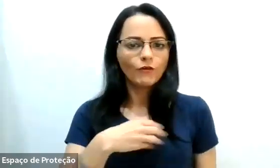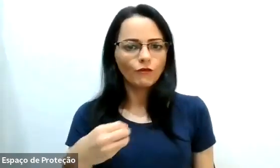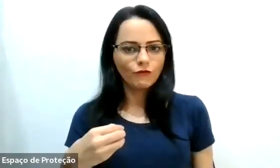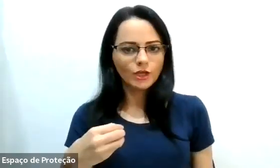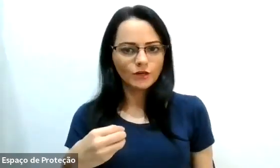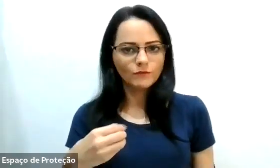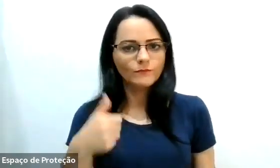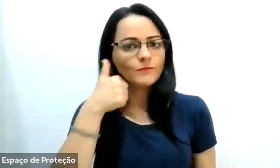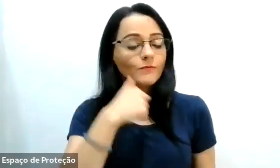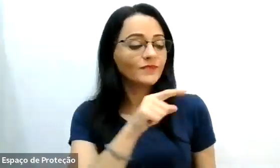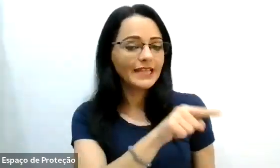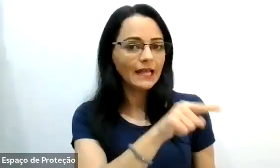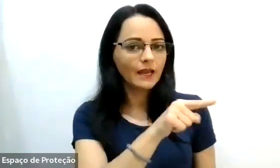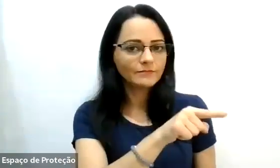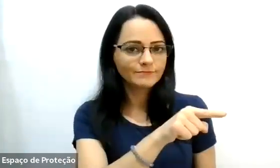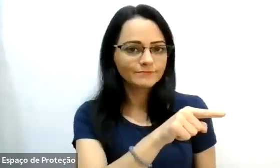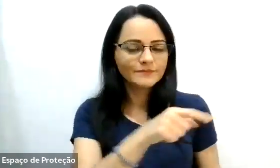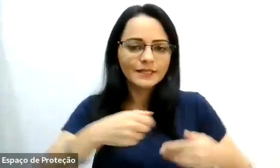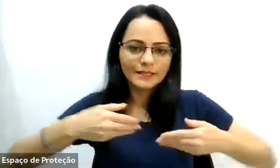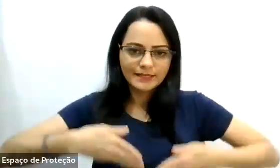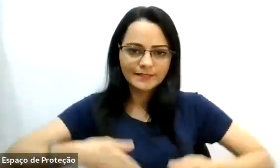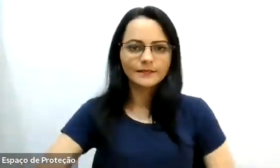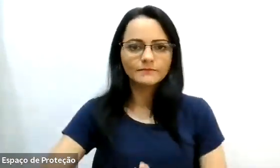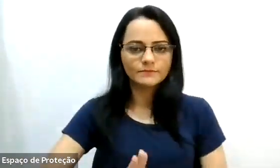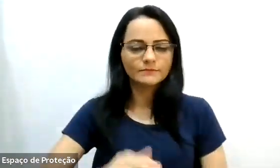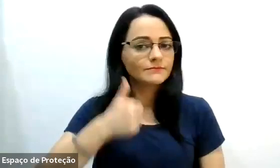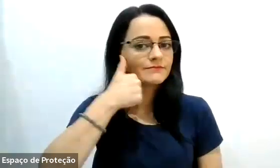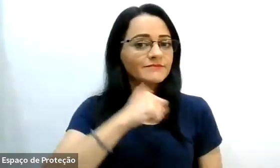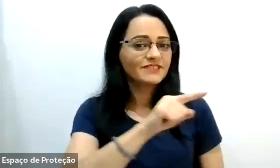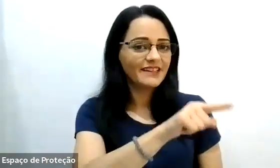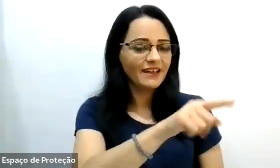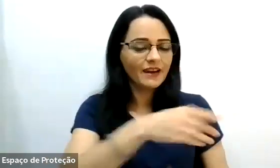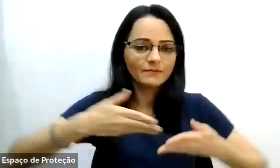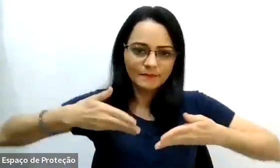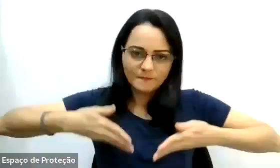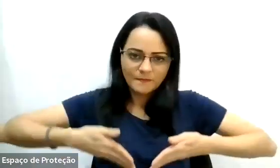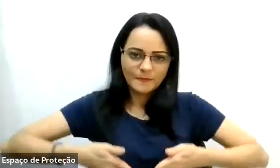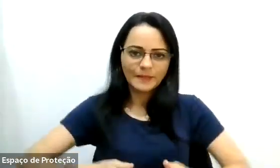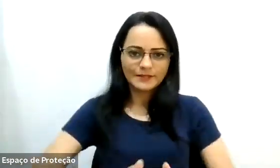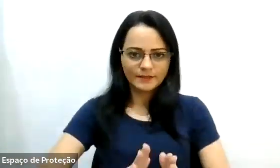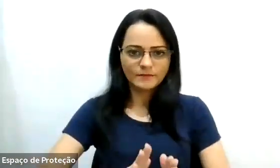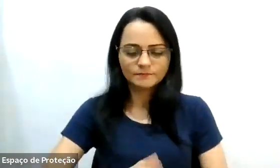o filho dela nascer, dela nascer.